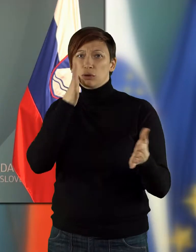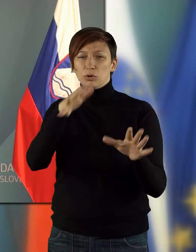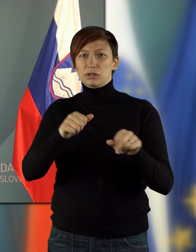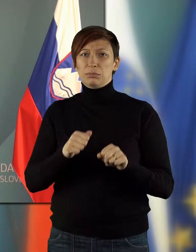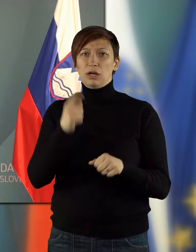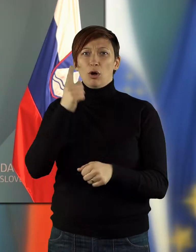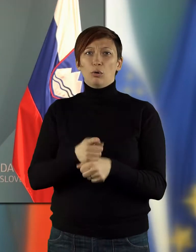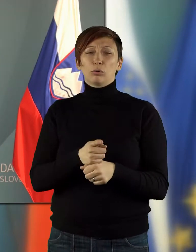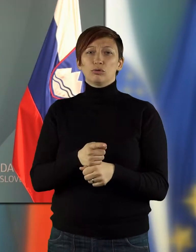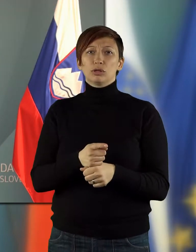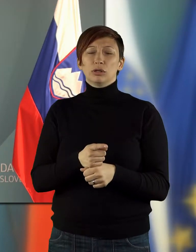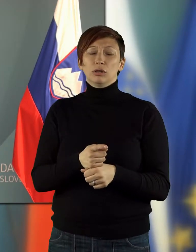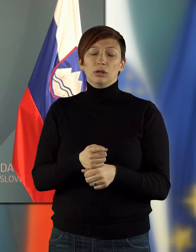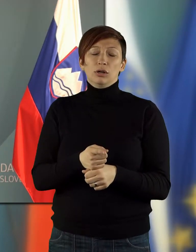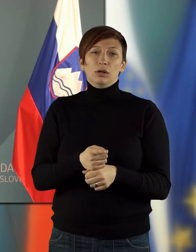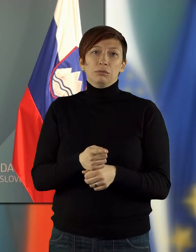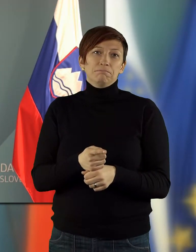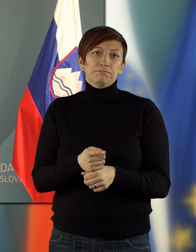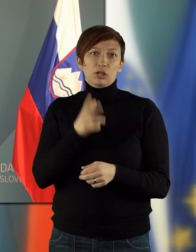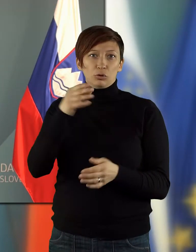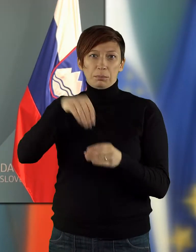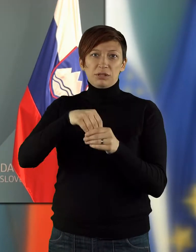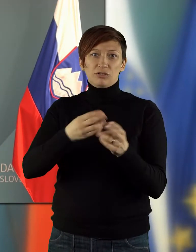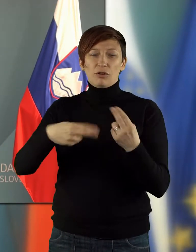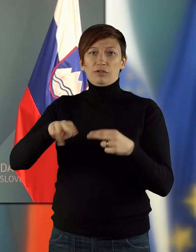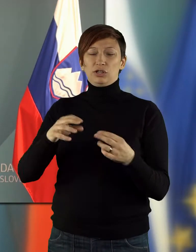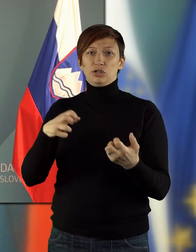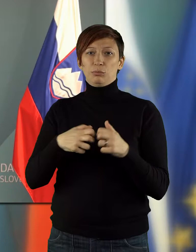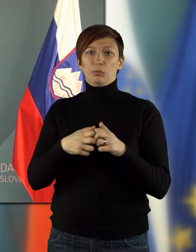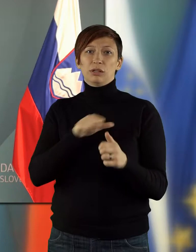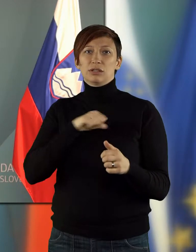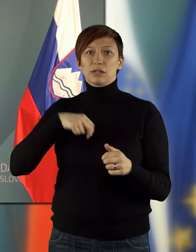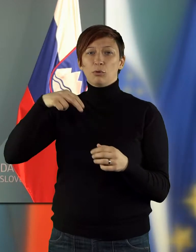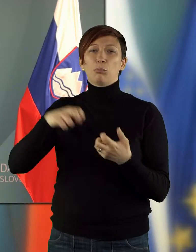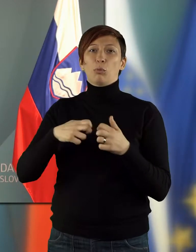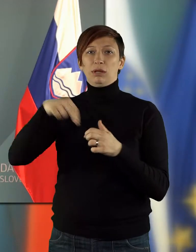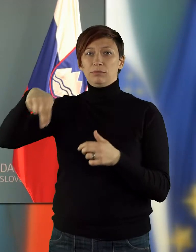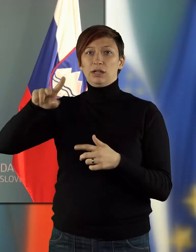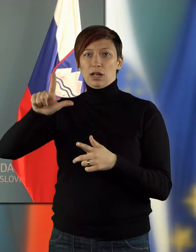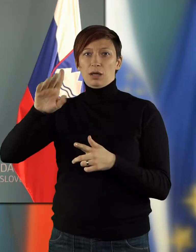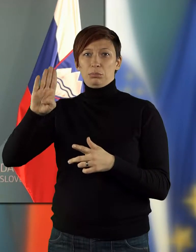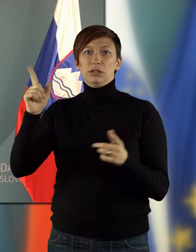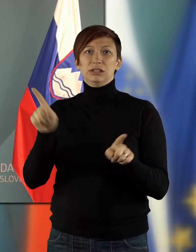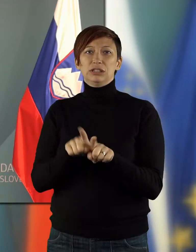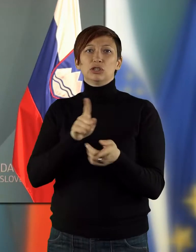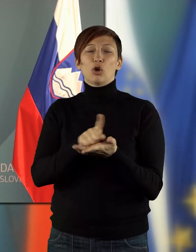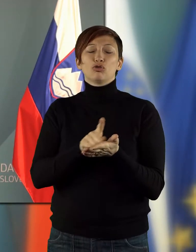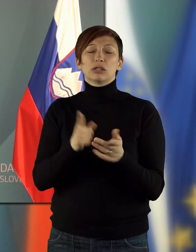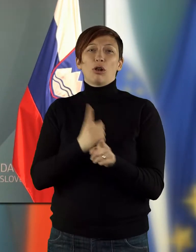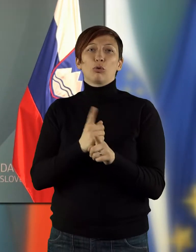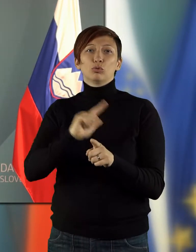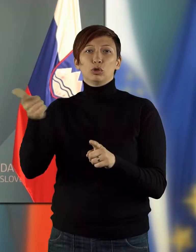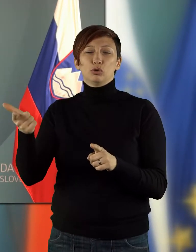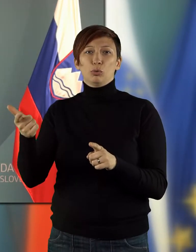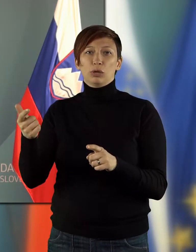Kako hitro boste sprejeli nekaj odločitev, ker v končni fazi je to bistveno večji problem, kot samo problem NLB-ja, hkrati lahko